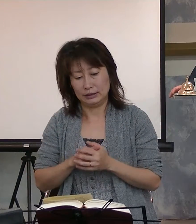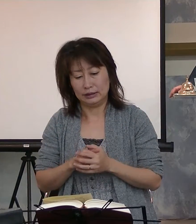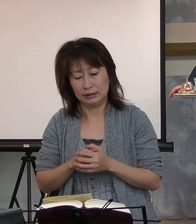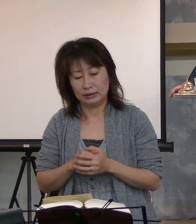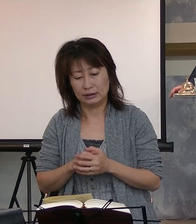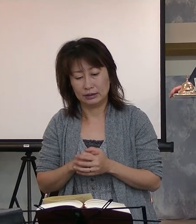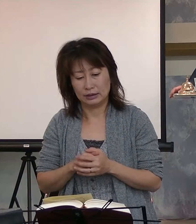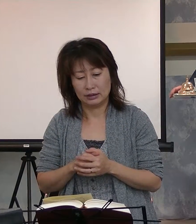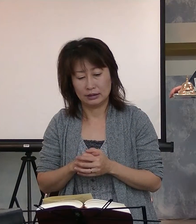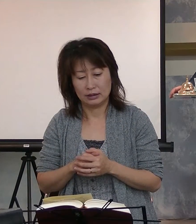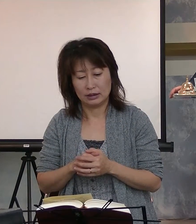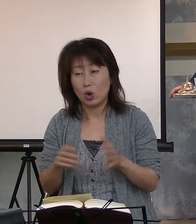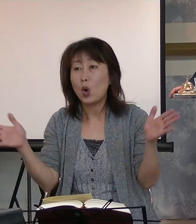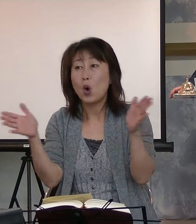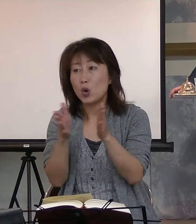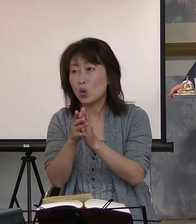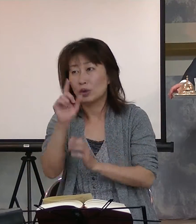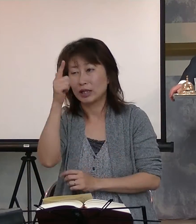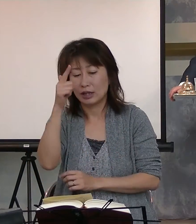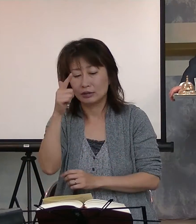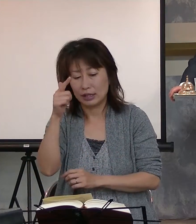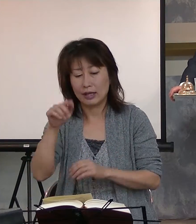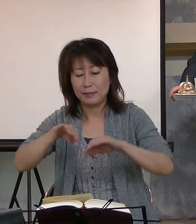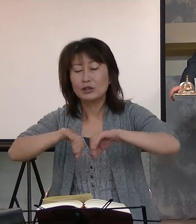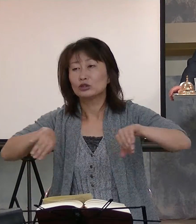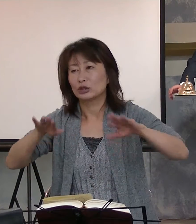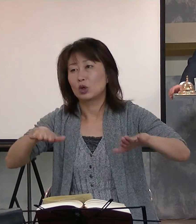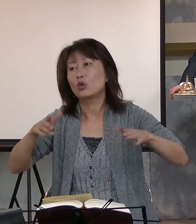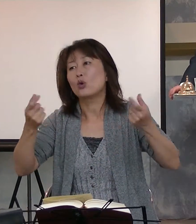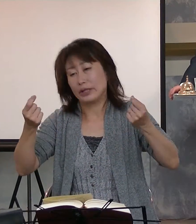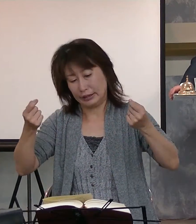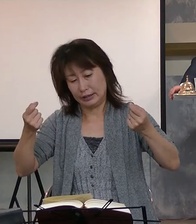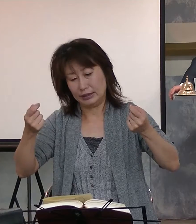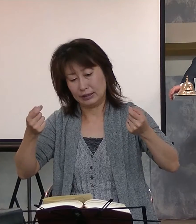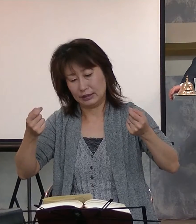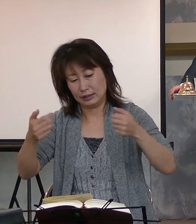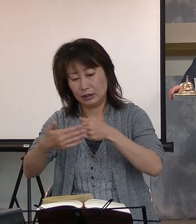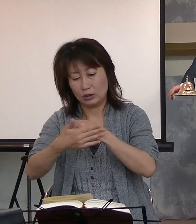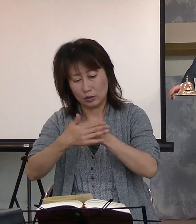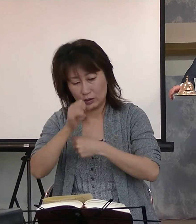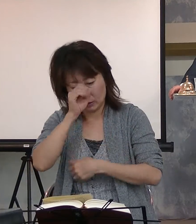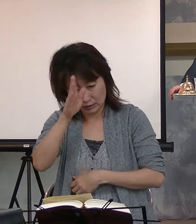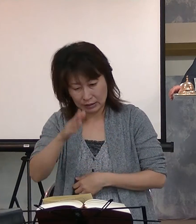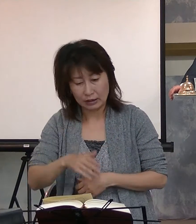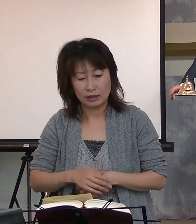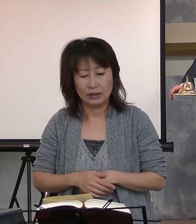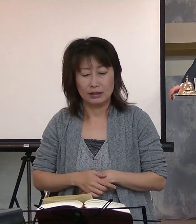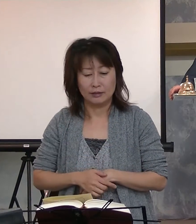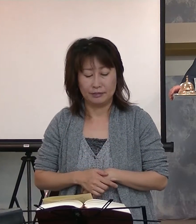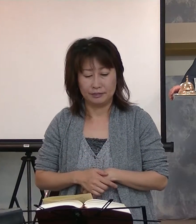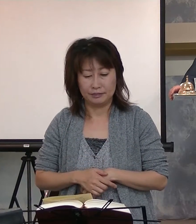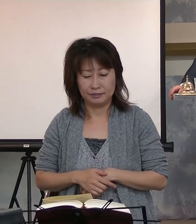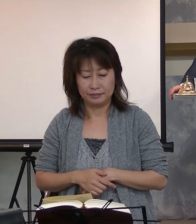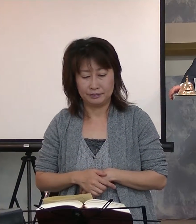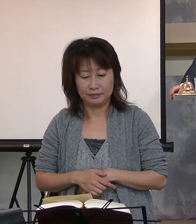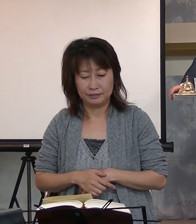して。 そうですね。 はい。ご協力をよろしくお願いいたし